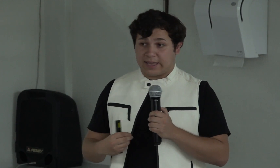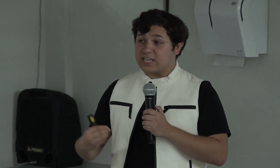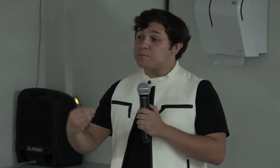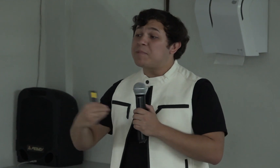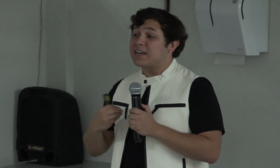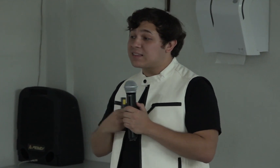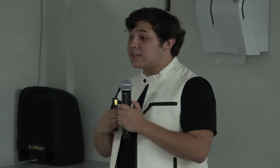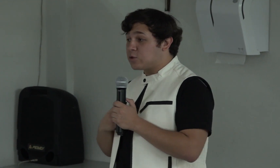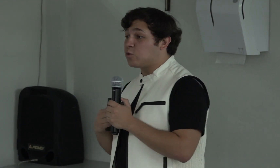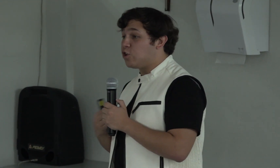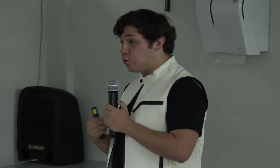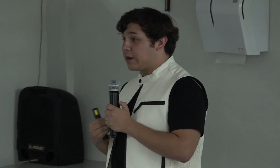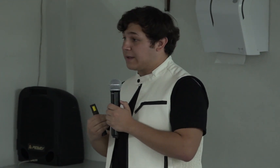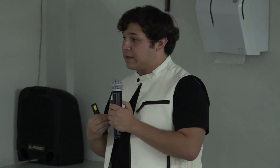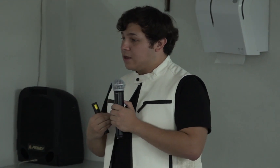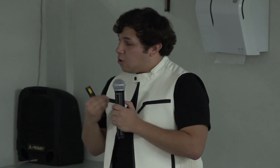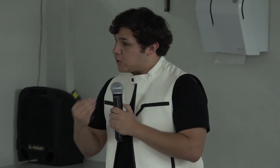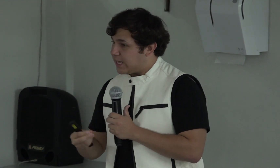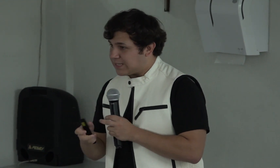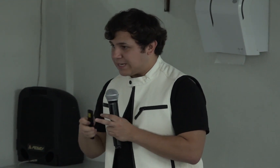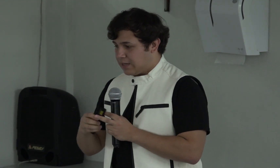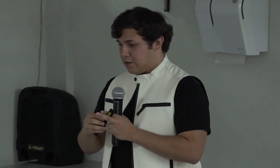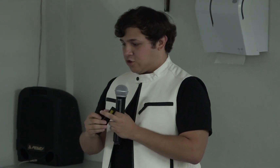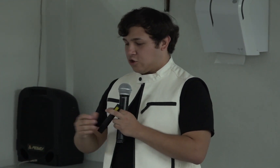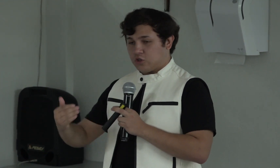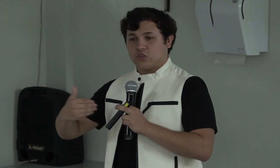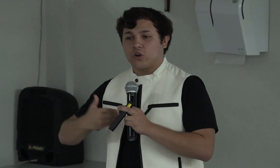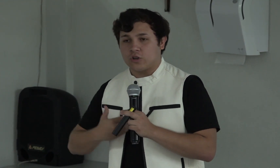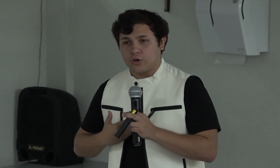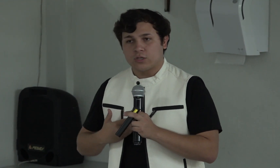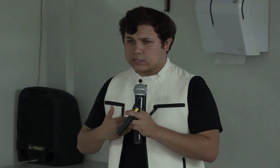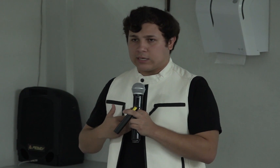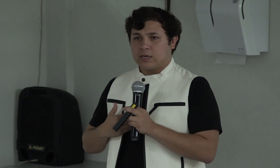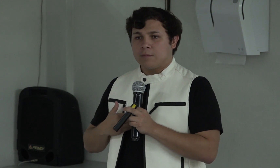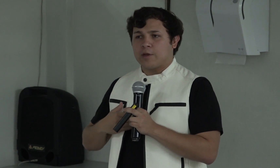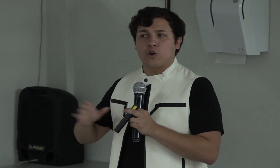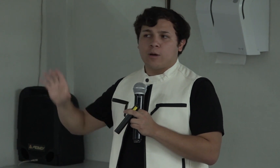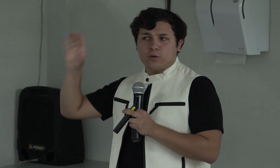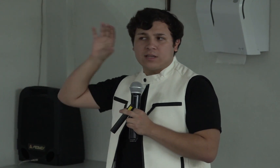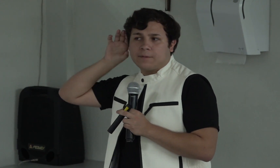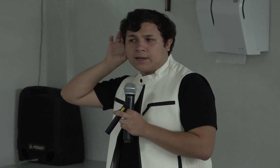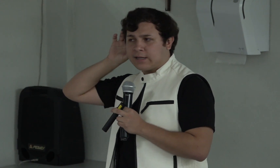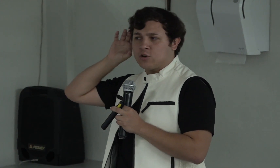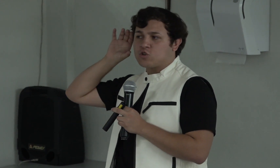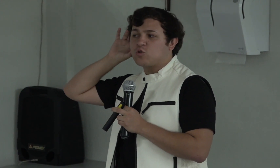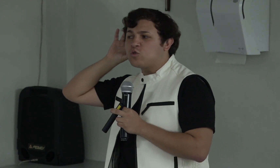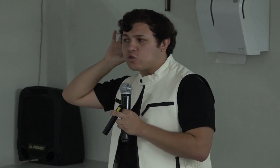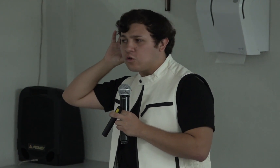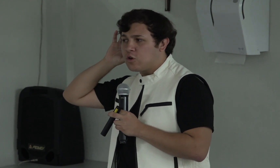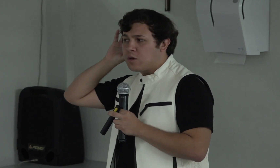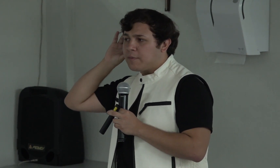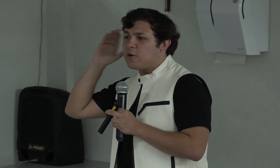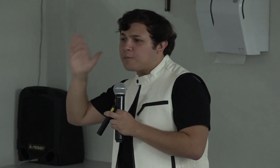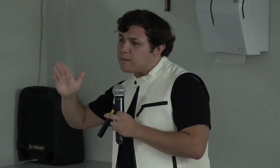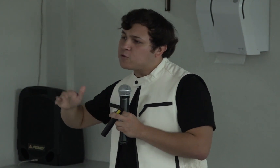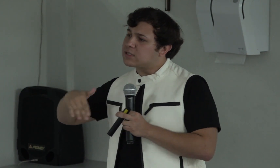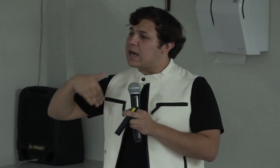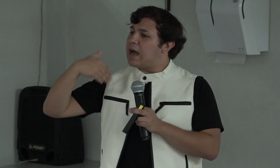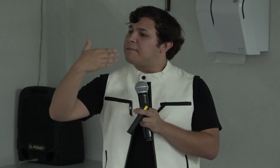es parte de su cultura. O sea, yo soy sordo, sí, pero no vamos a ver que no escucho. Mejor vamos a